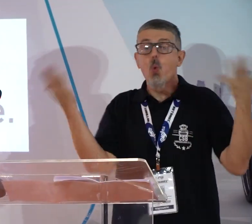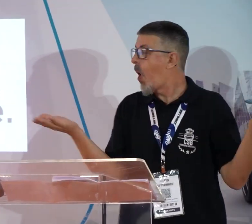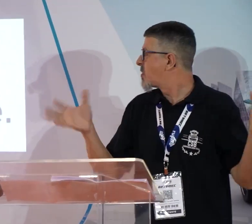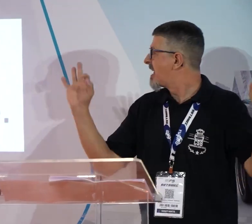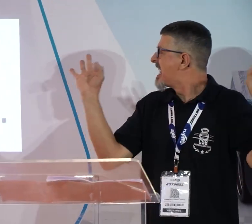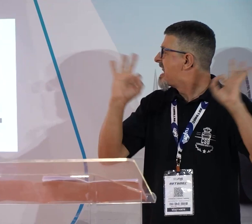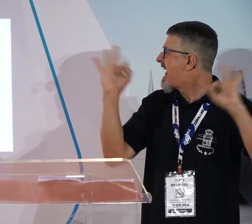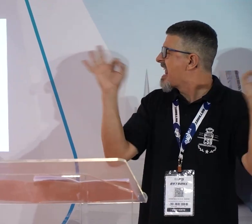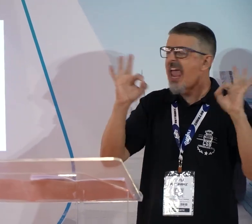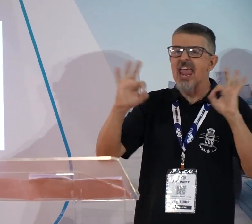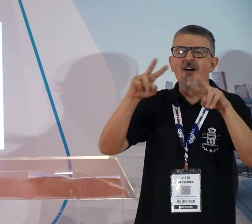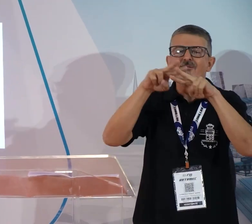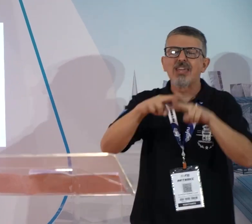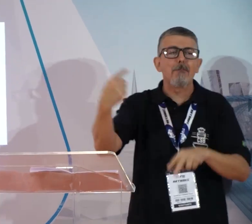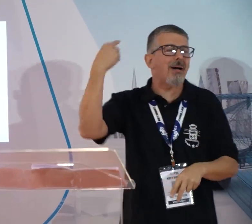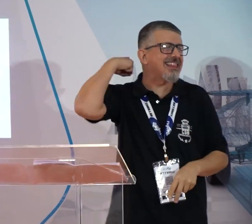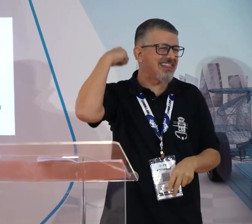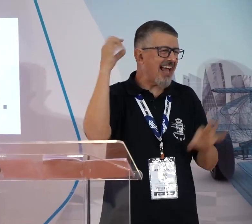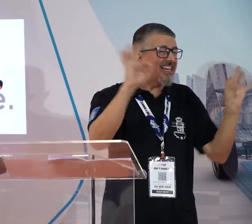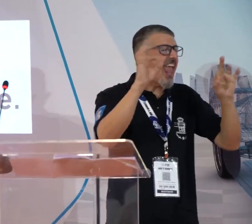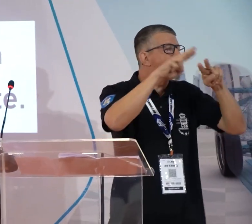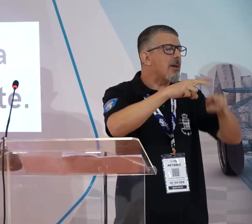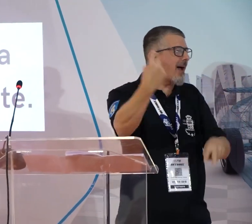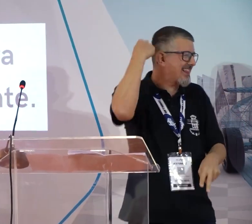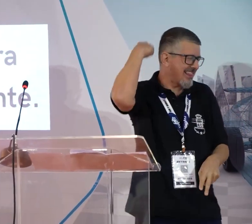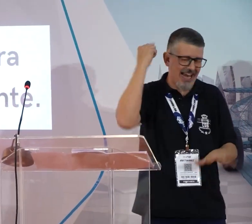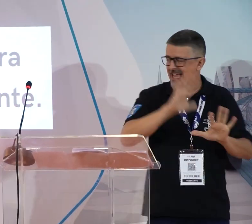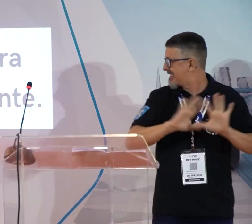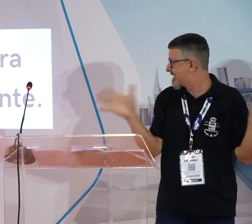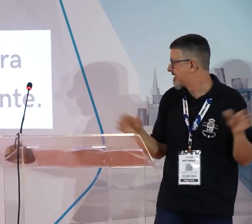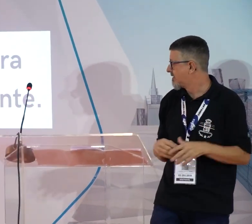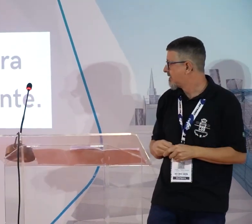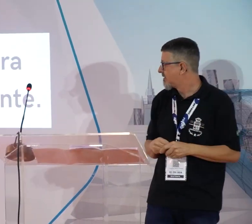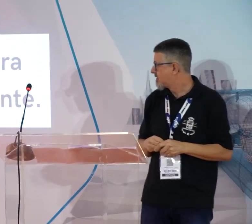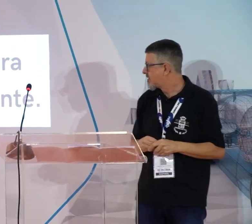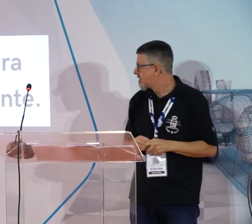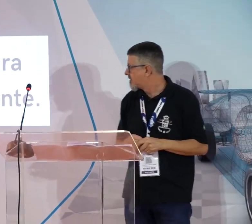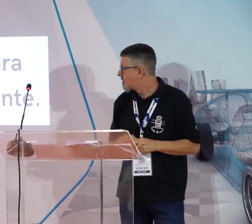Olha só essa frase. Quando ninguém fica pra trás, todos seguem...